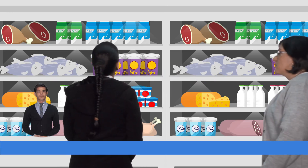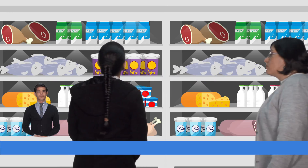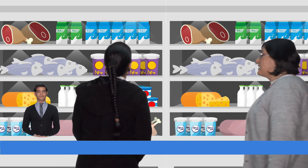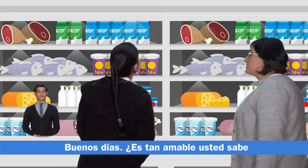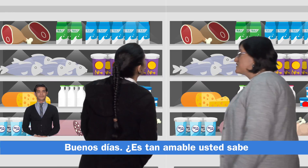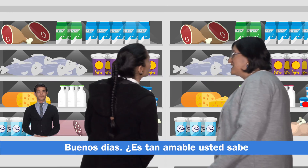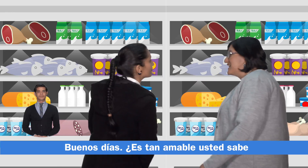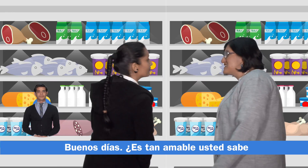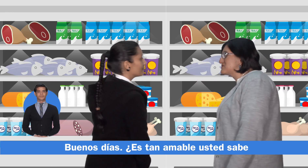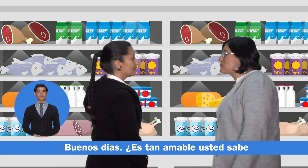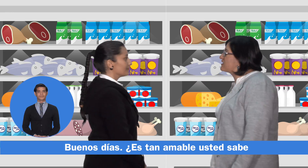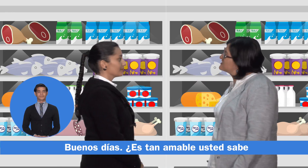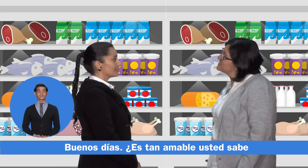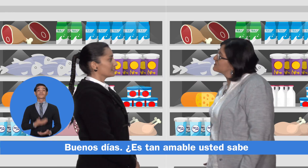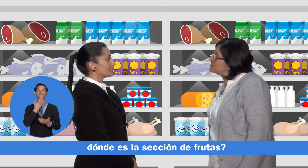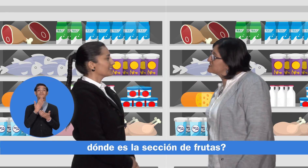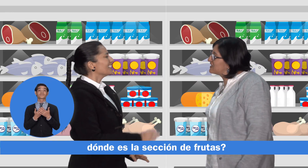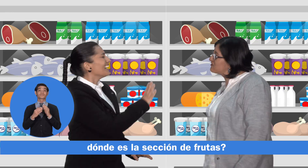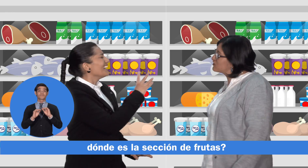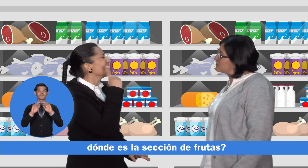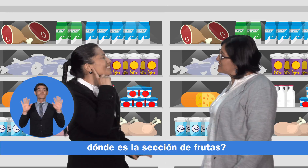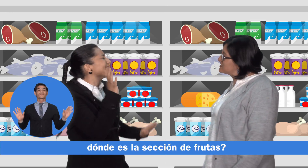Buenos días, ¿me puedes decir dónde están las frutas?